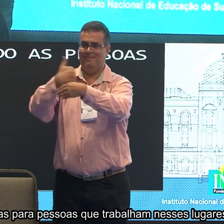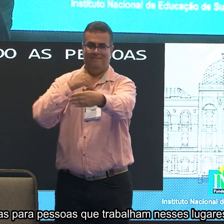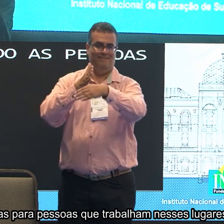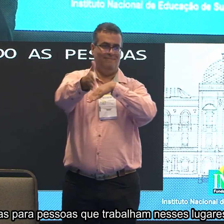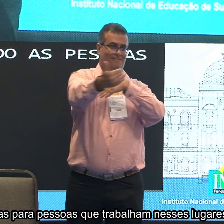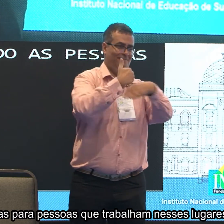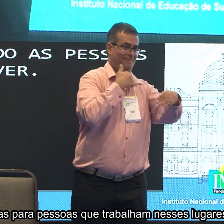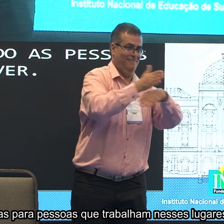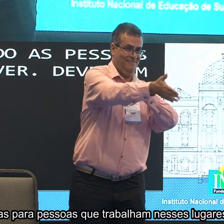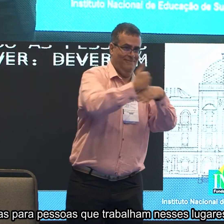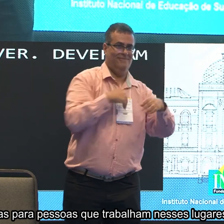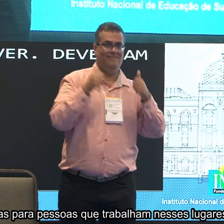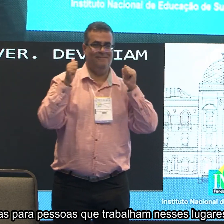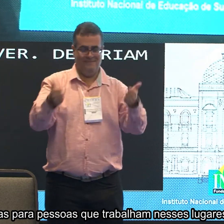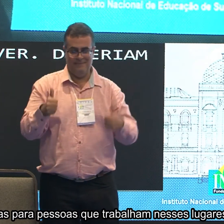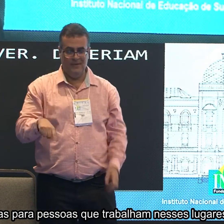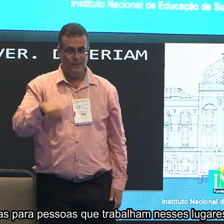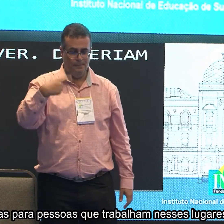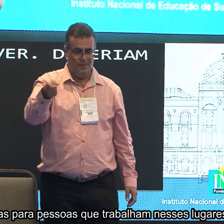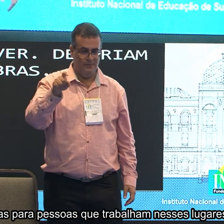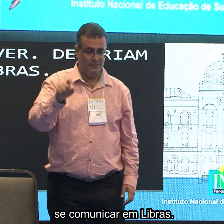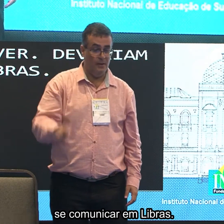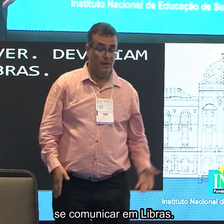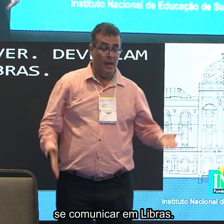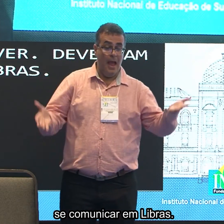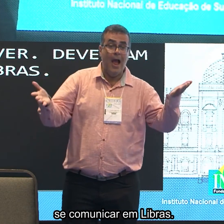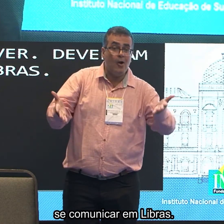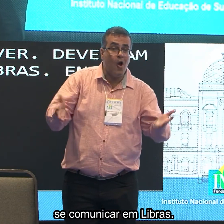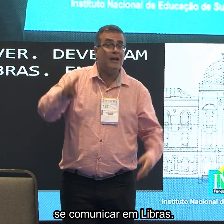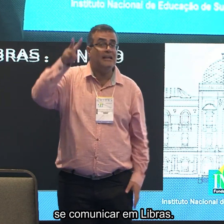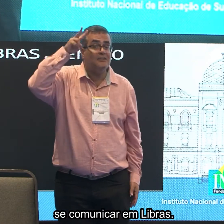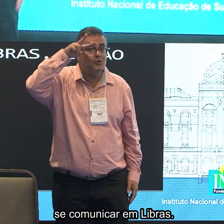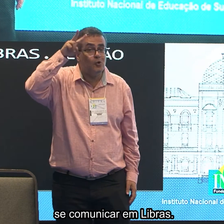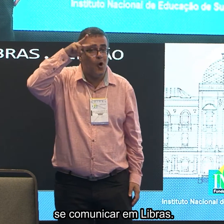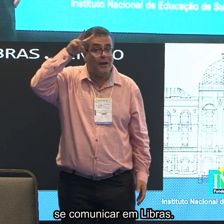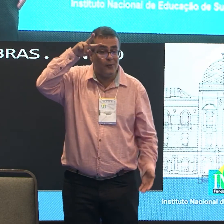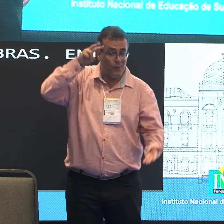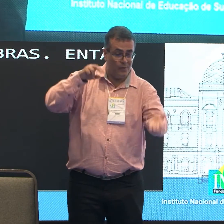que trabalham nesses lugares poderem se comunicar em Libras.